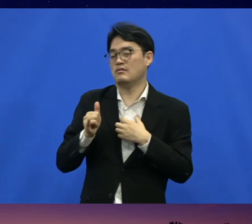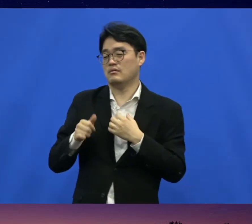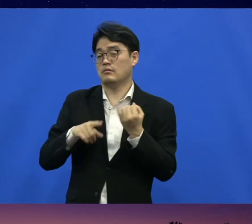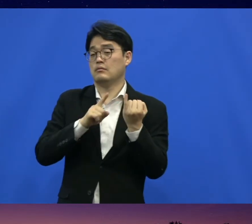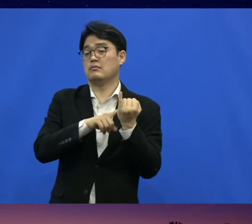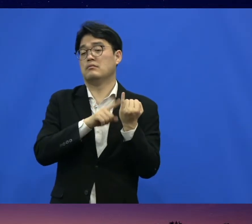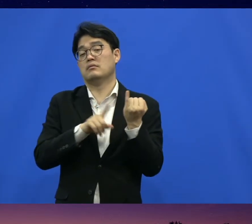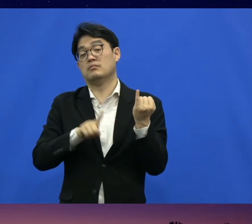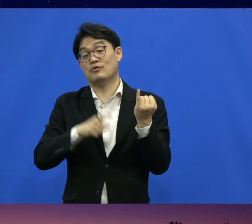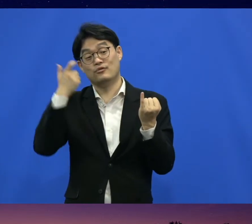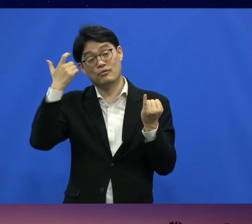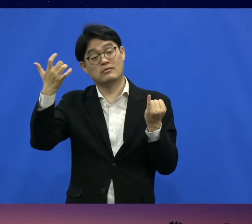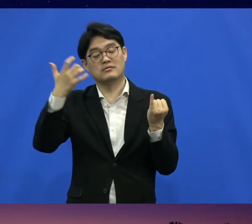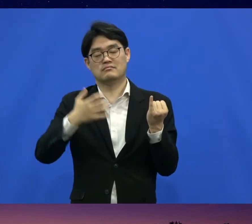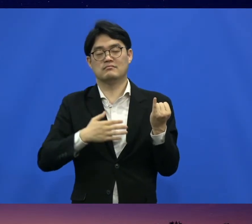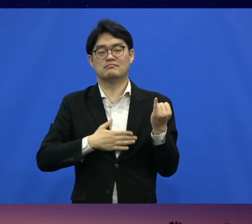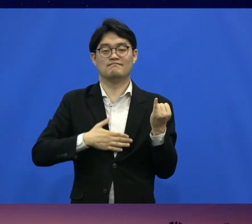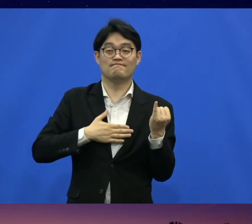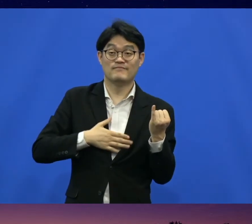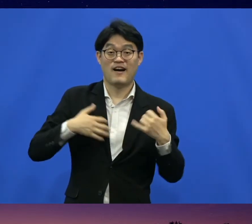감각이 없어요.